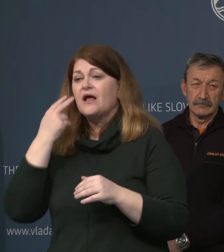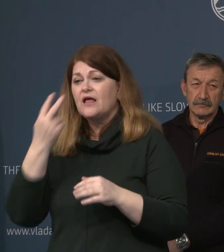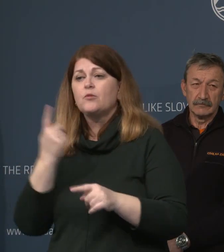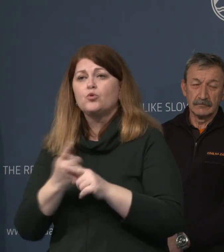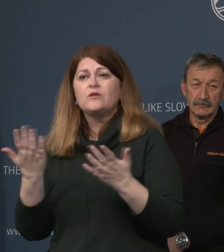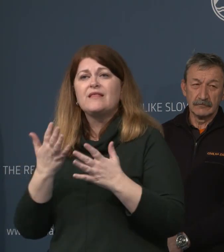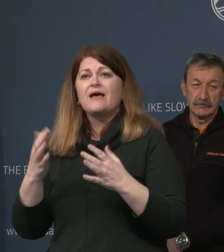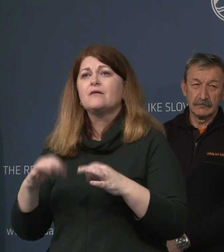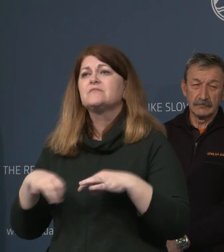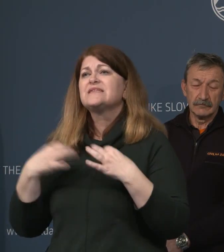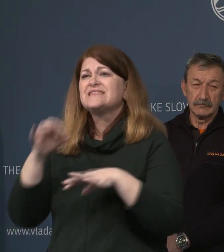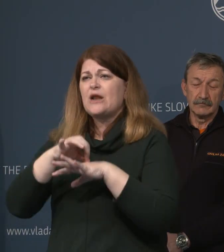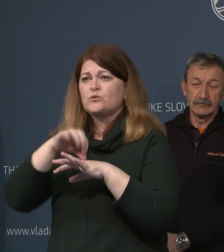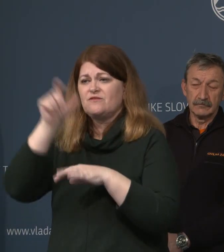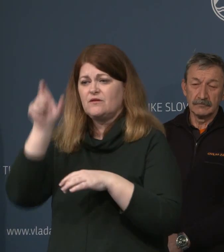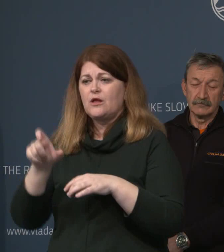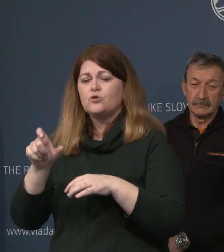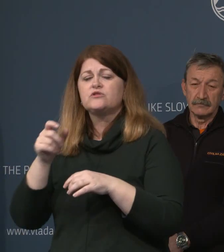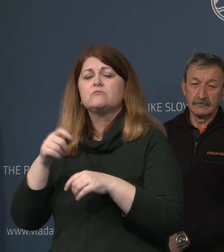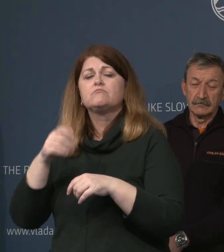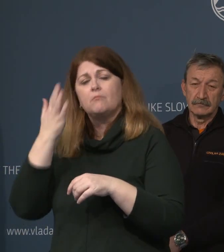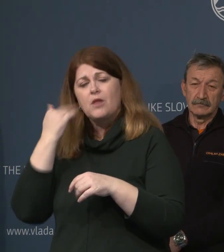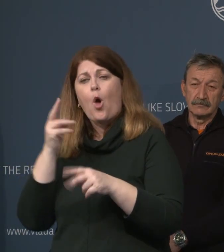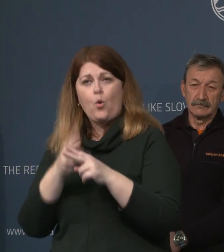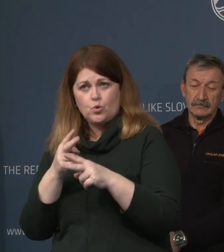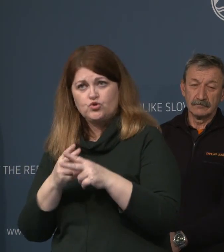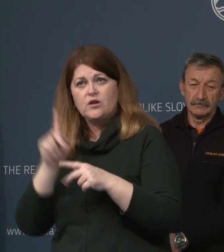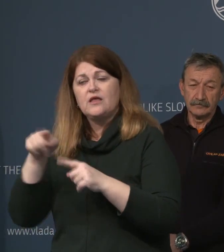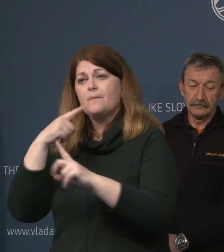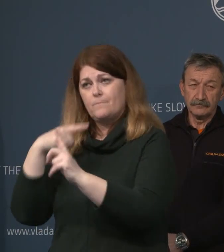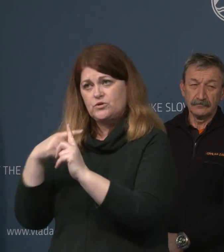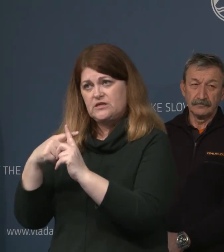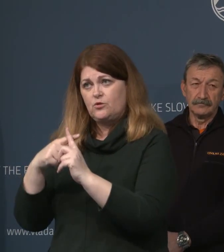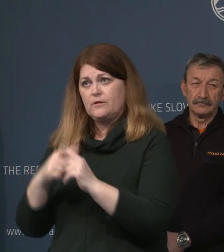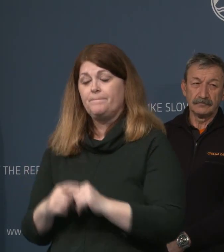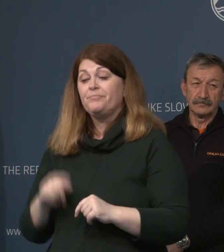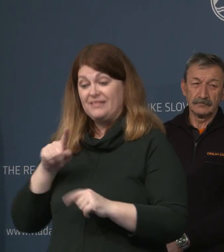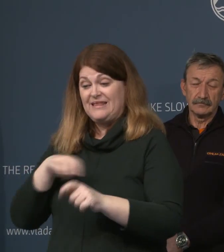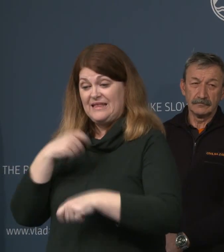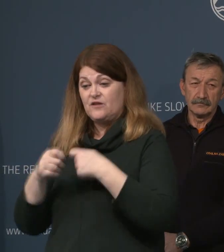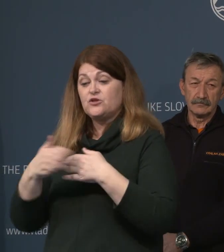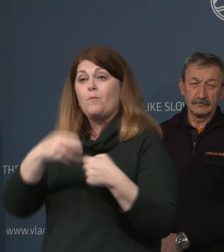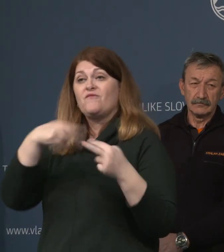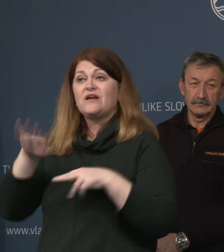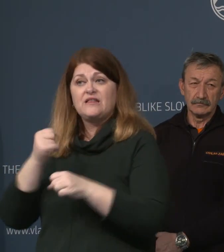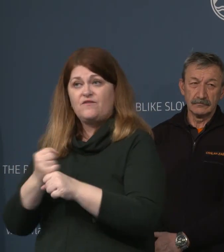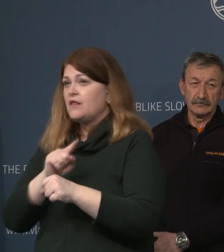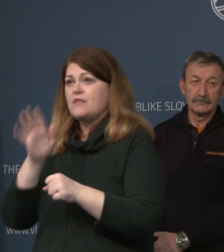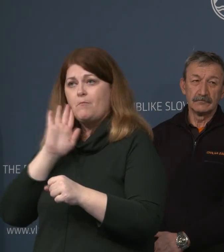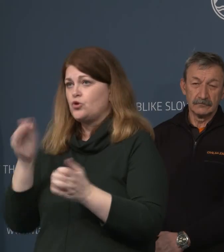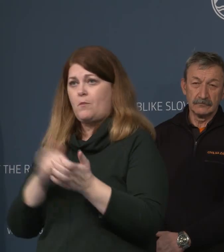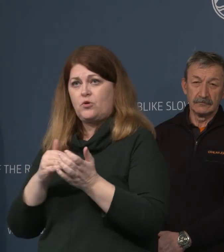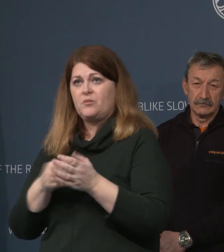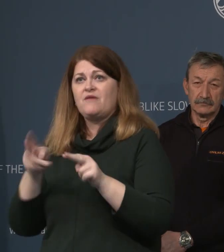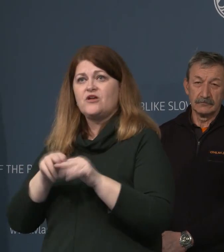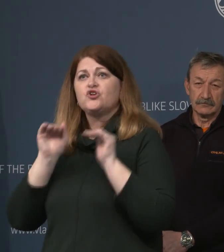tudi nekaj zdravstvenih delavcev bilo okuženih in pozitivnih, ti delavci ob vrnitvi na delo ne bodo